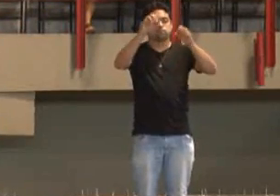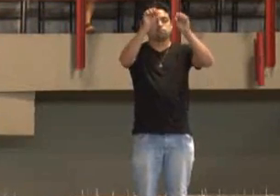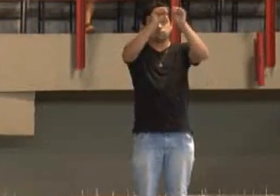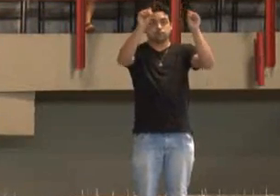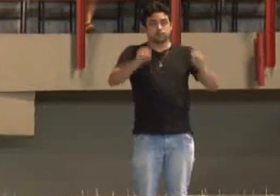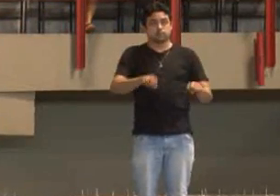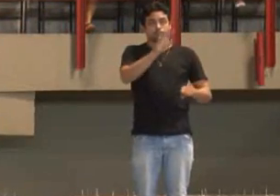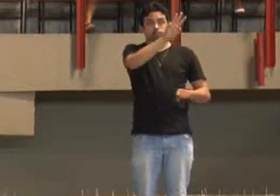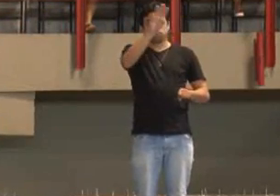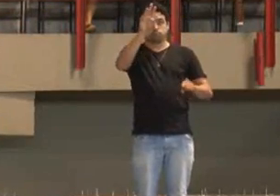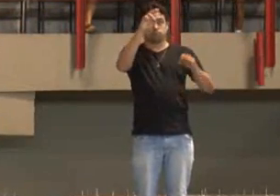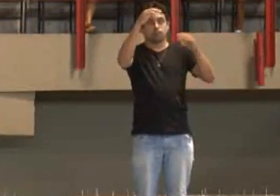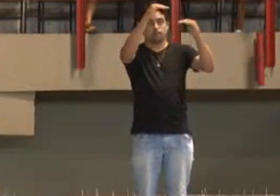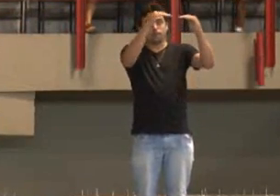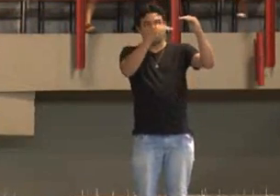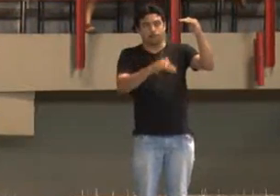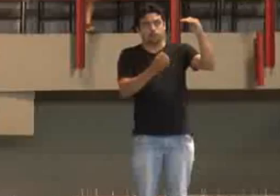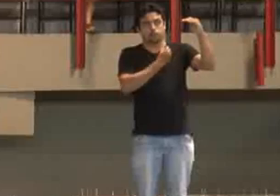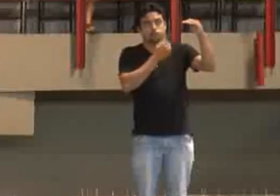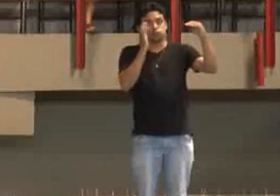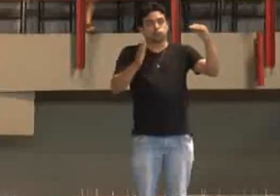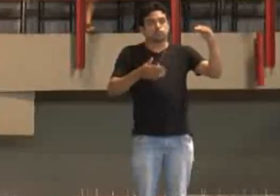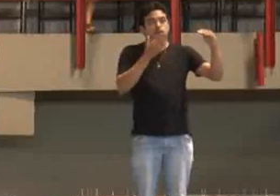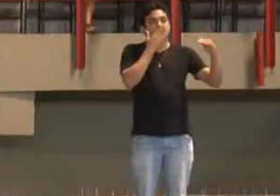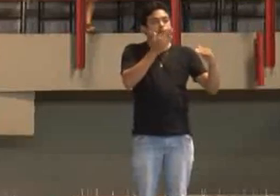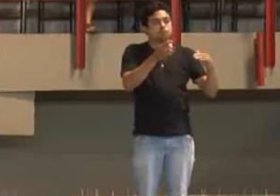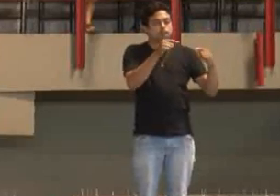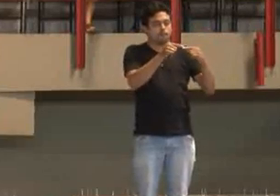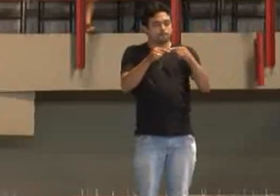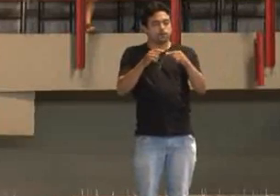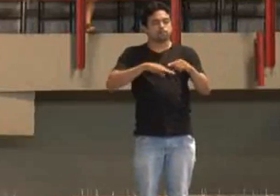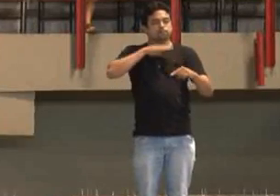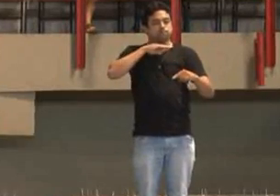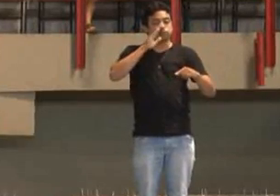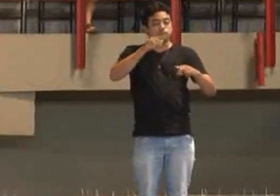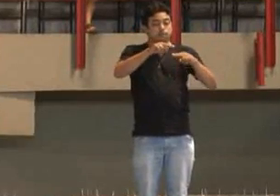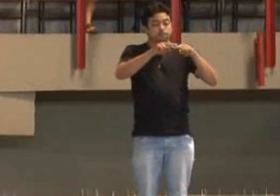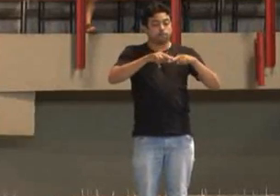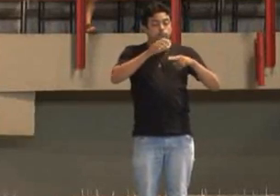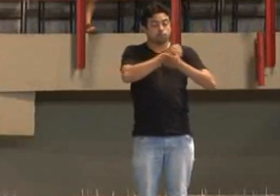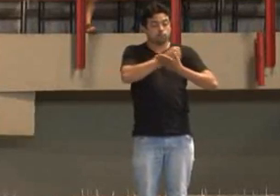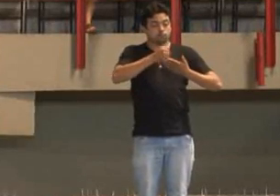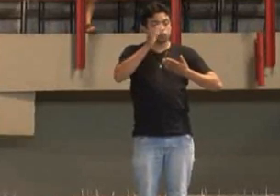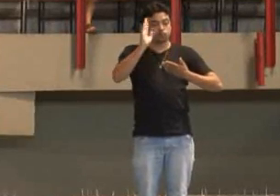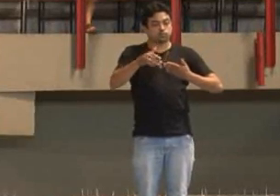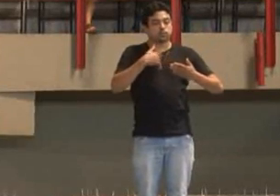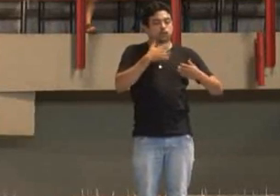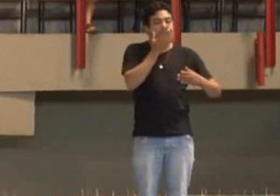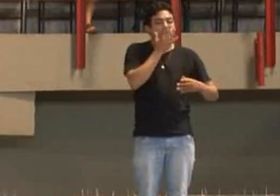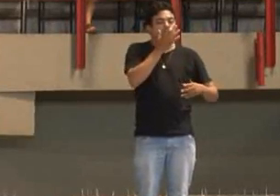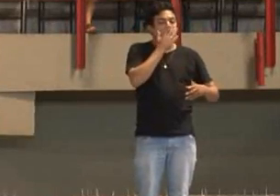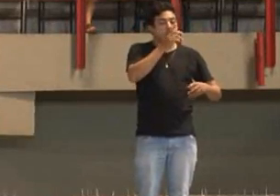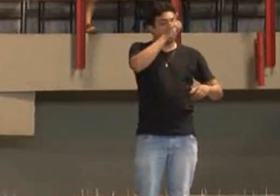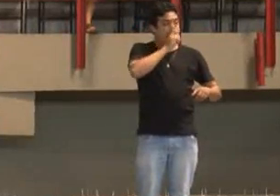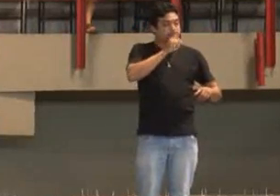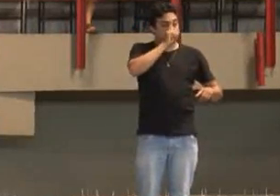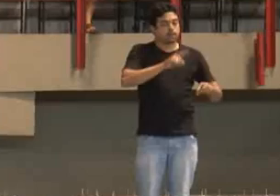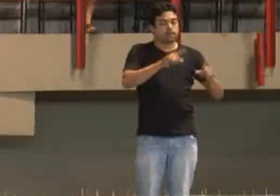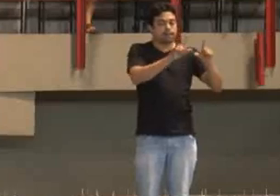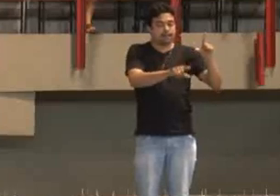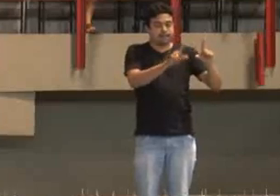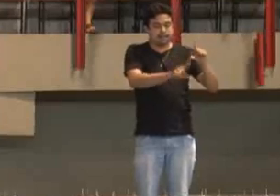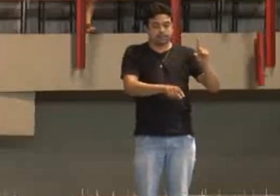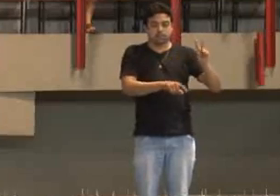e tendo em vista que as combinações possíveis já estavam saturadas, as placas veiculares de cor amarela, com 2